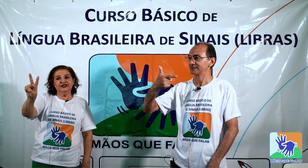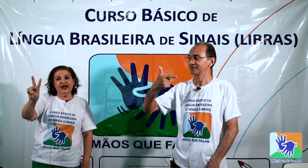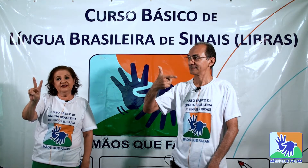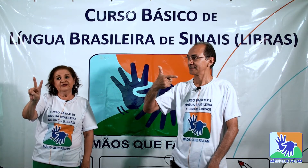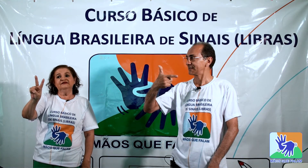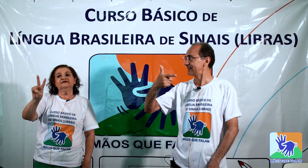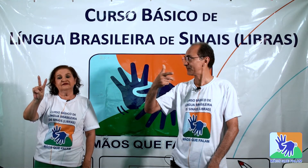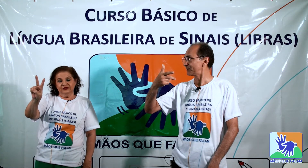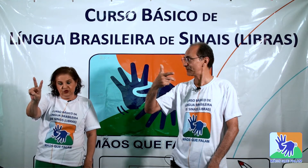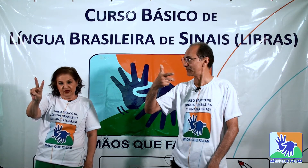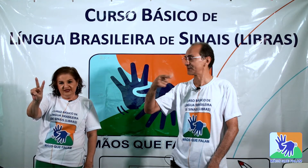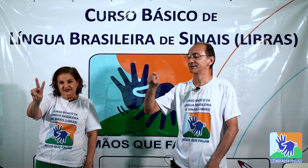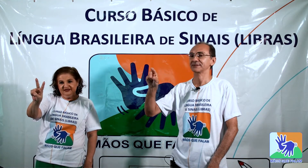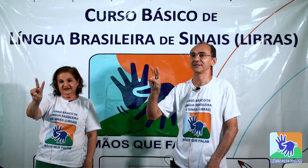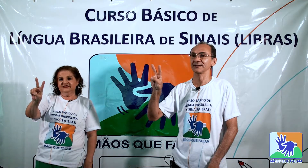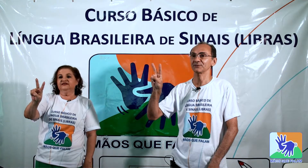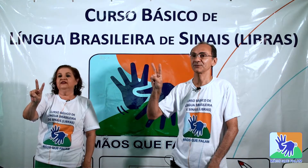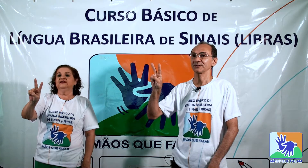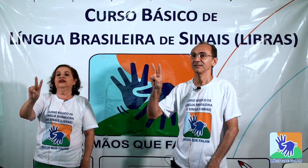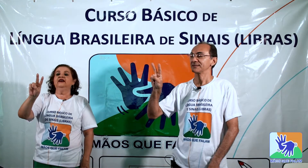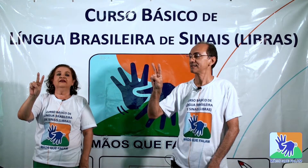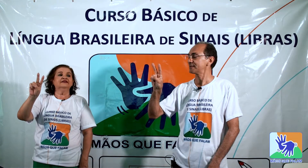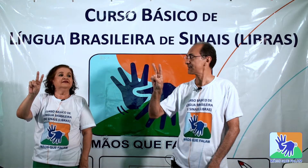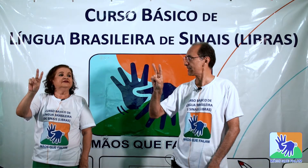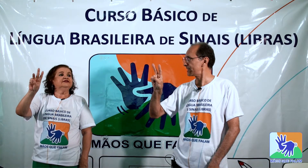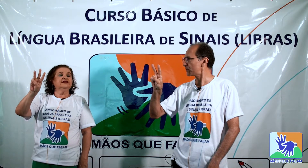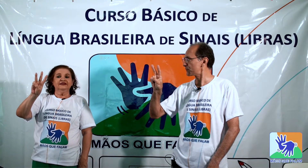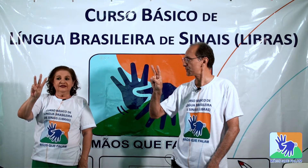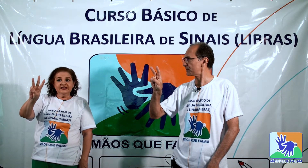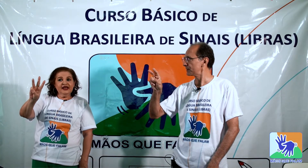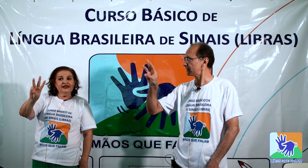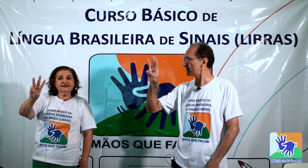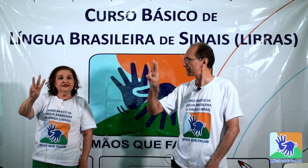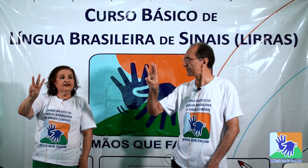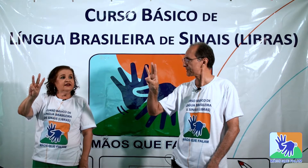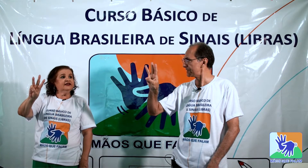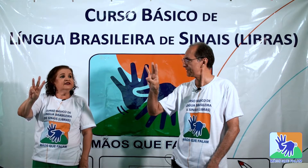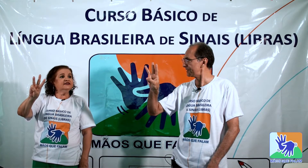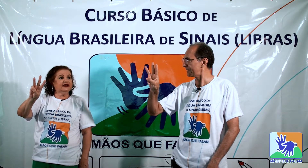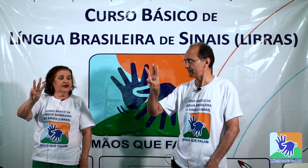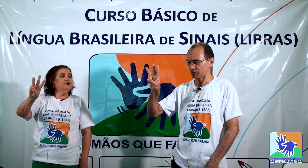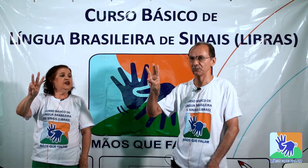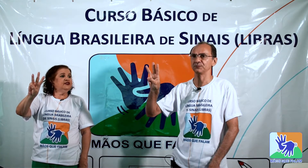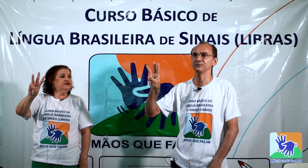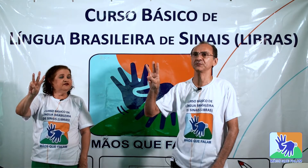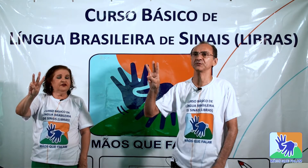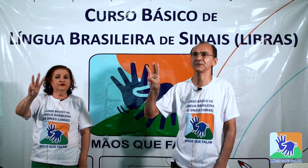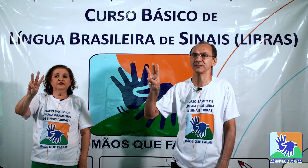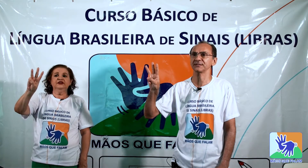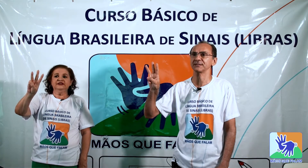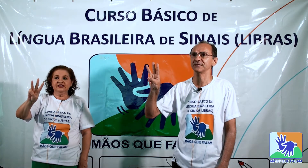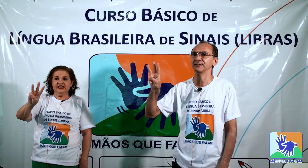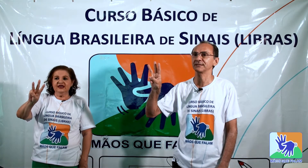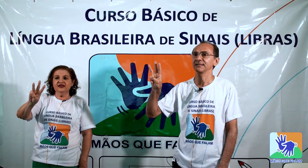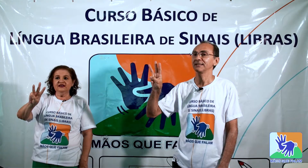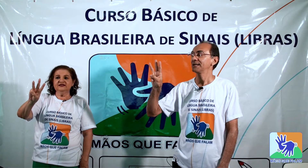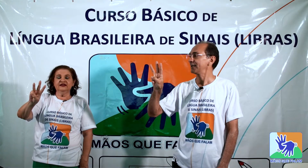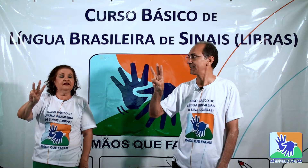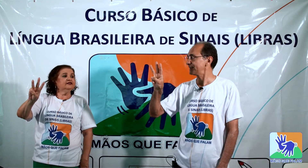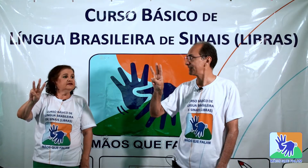quantidade, 2. Certo. 3, professor. 3. Assim? Exatamente, viu? 3, né?